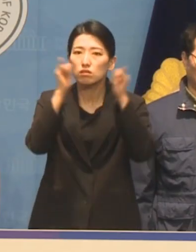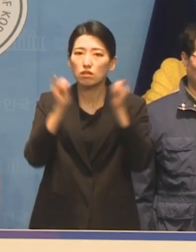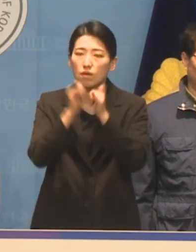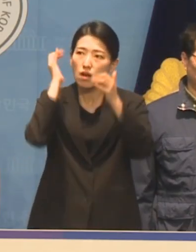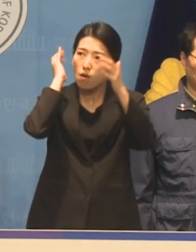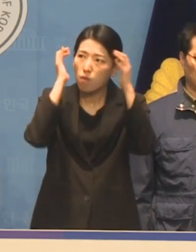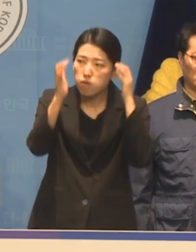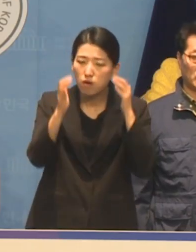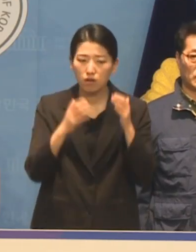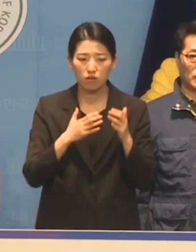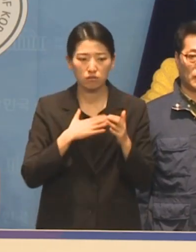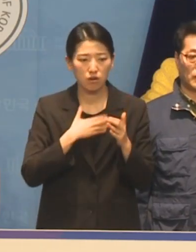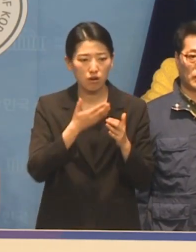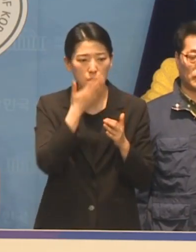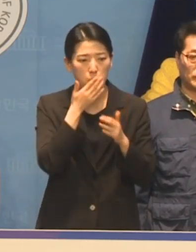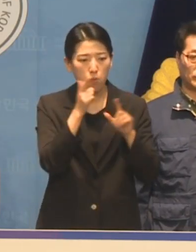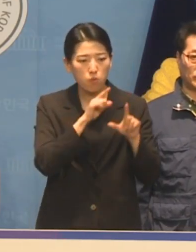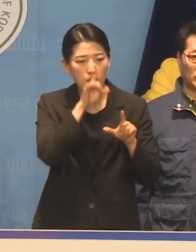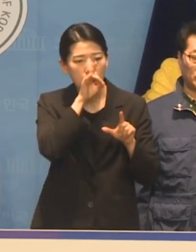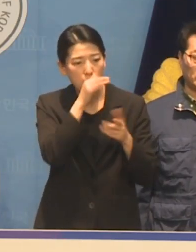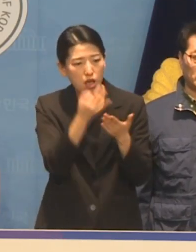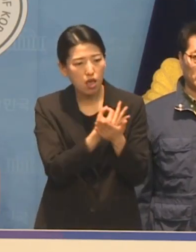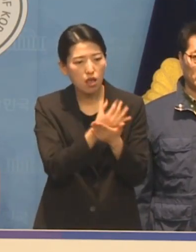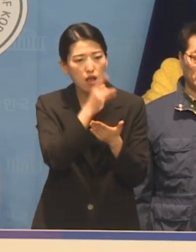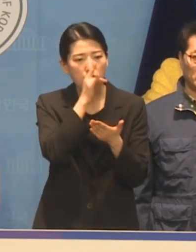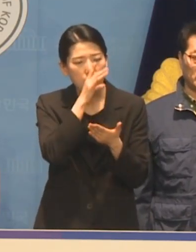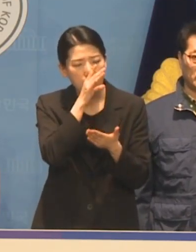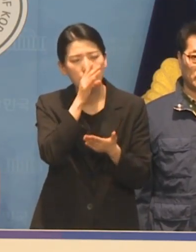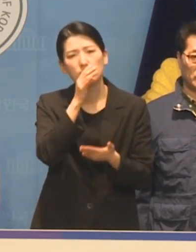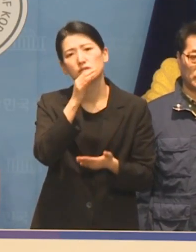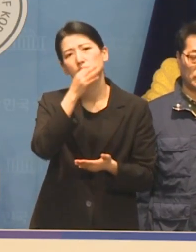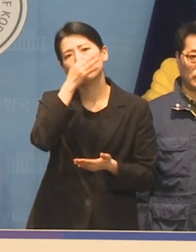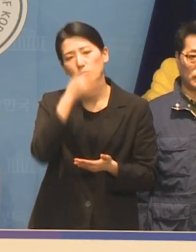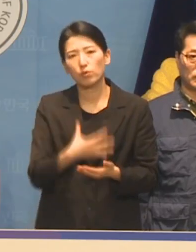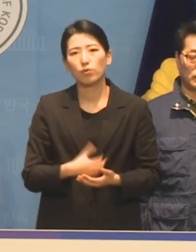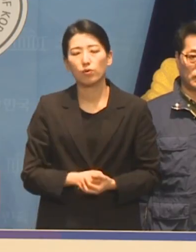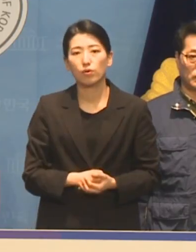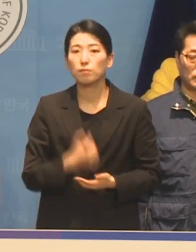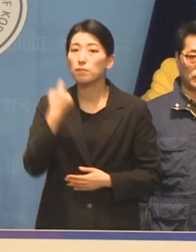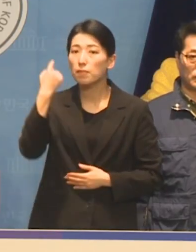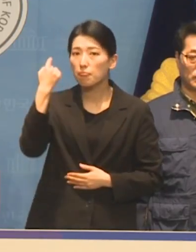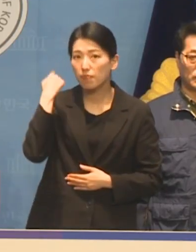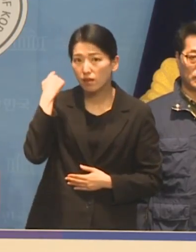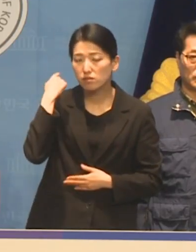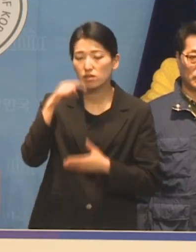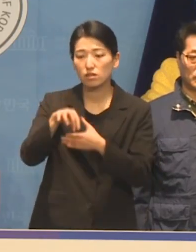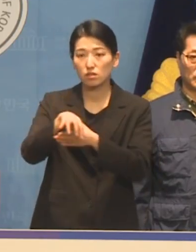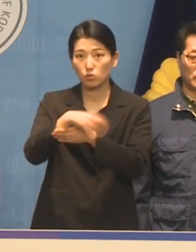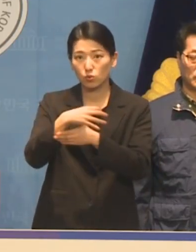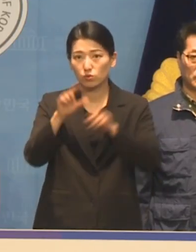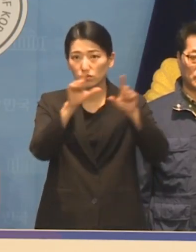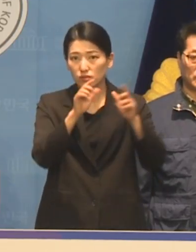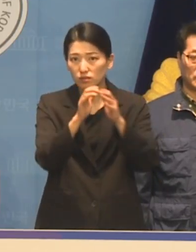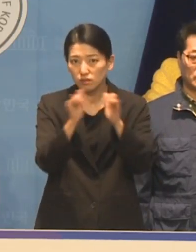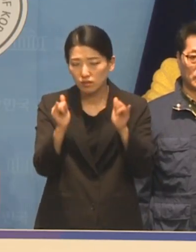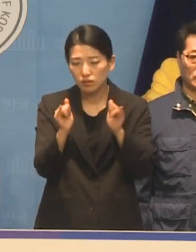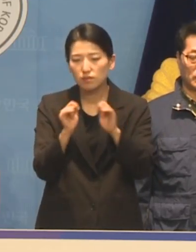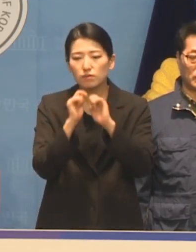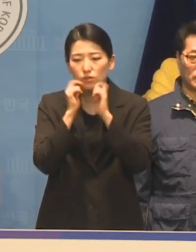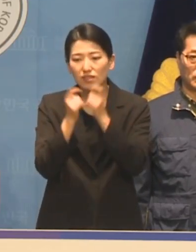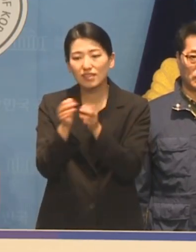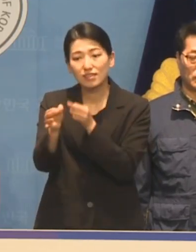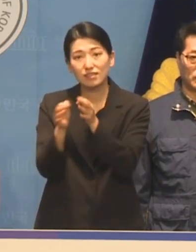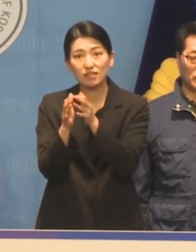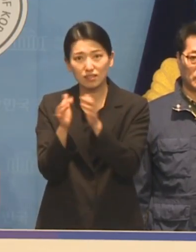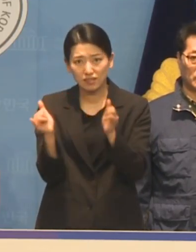속에서 살았습니다. 어제 종로구의 소상인들과 주민들을 모시고 간담회를